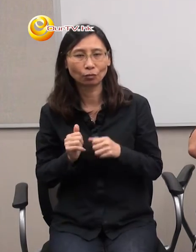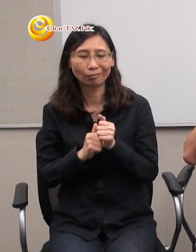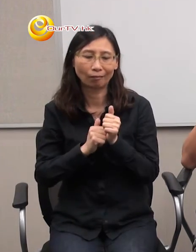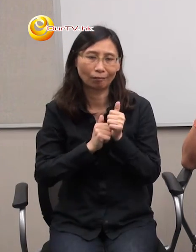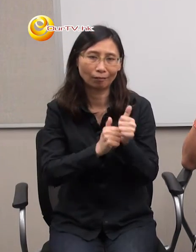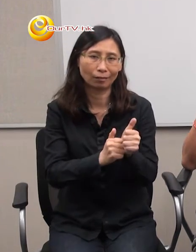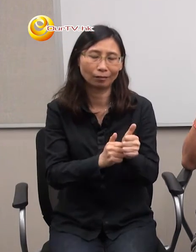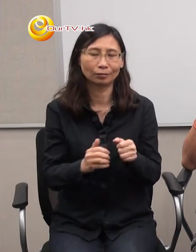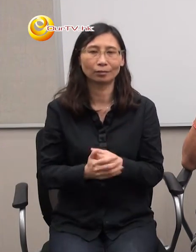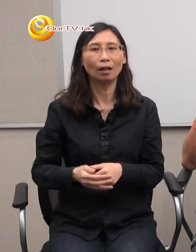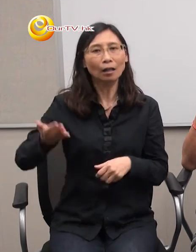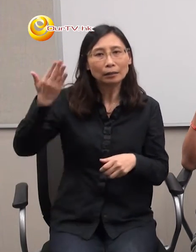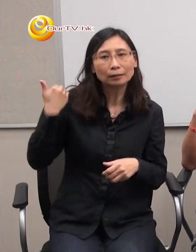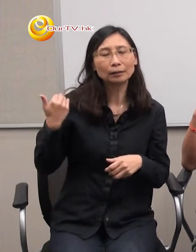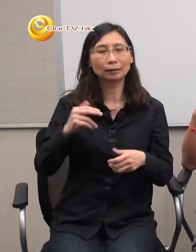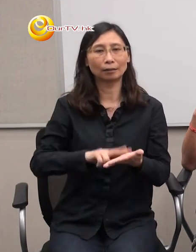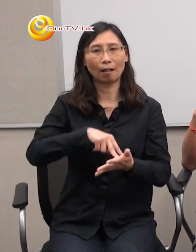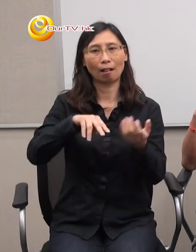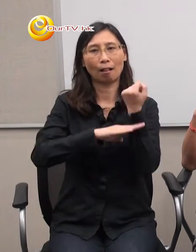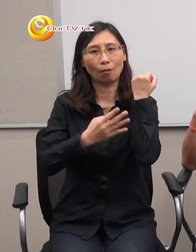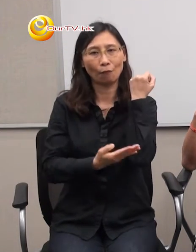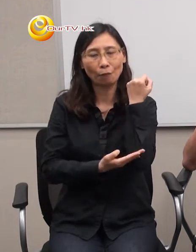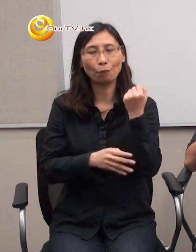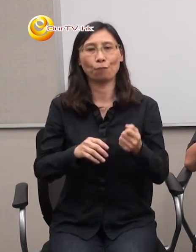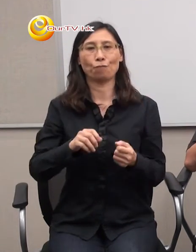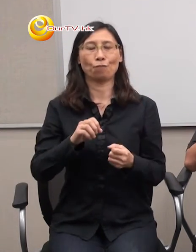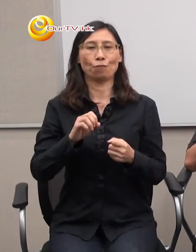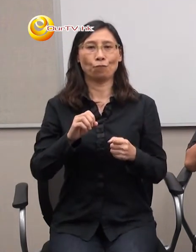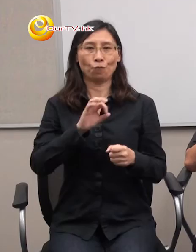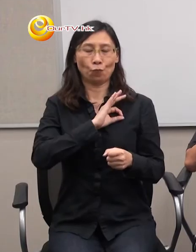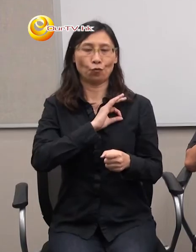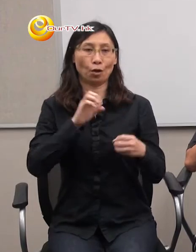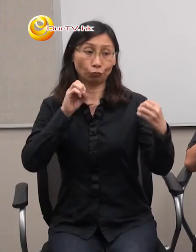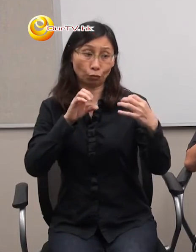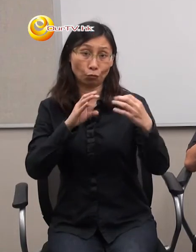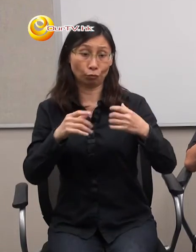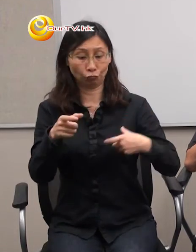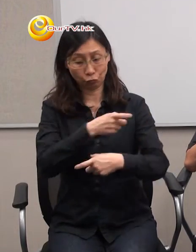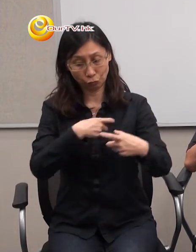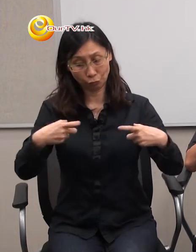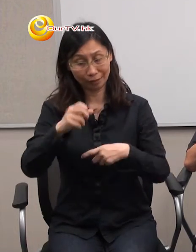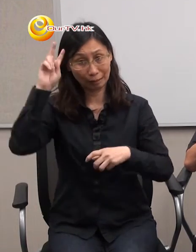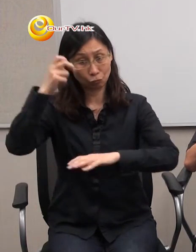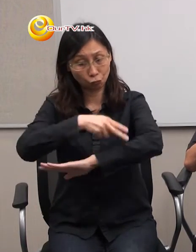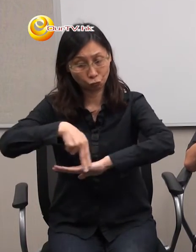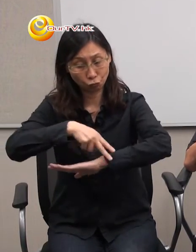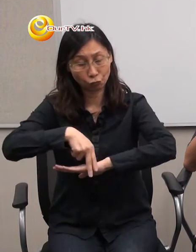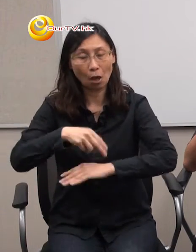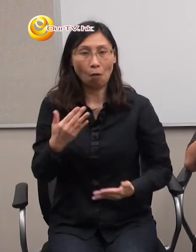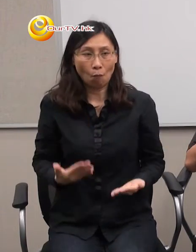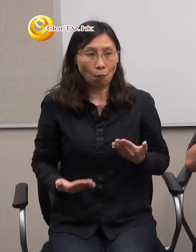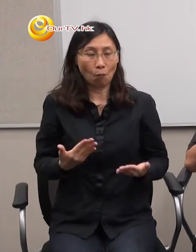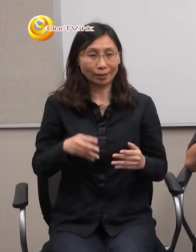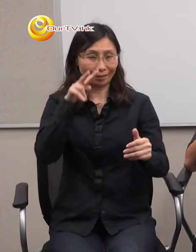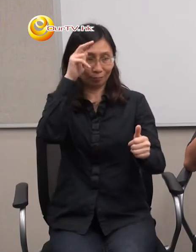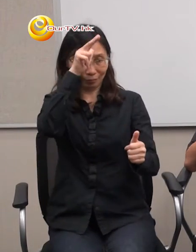以前立法會討論呢個財政預算案嘅時候咧，或者係施政報告，佢係連